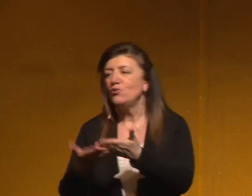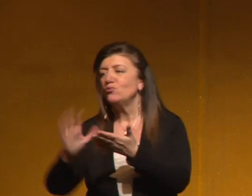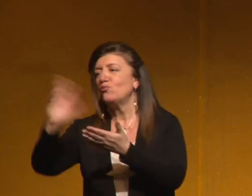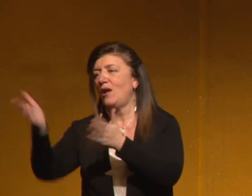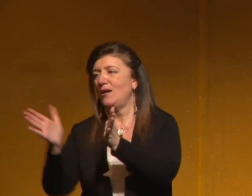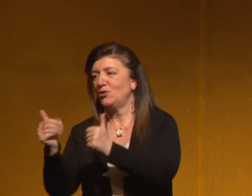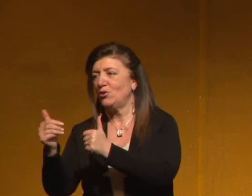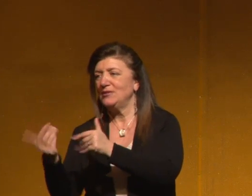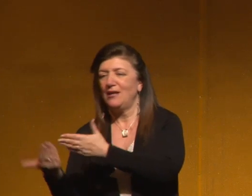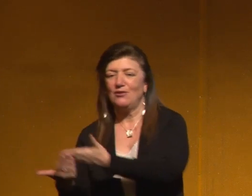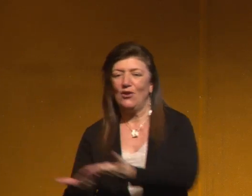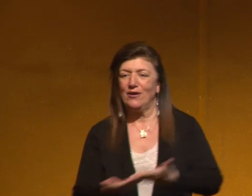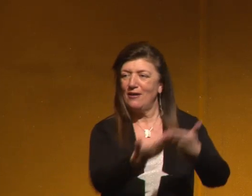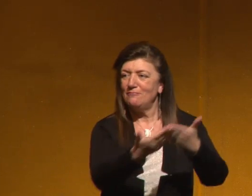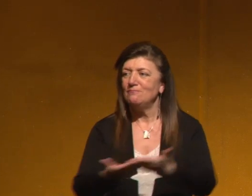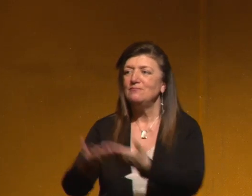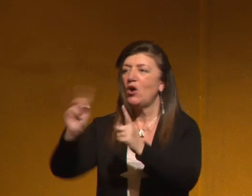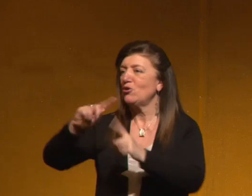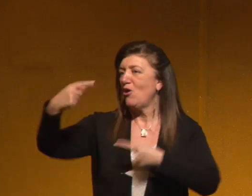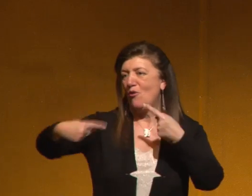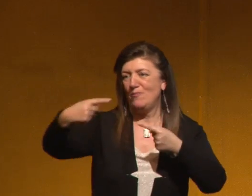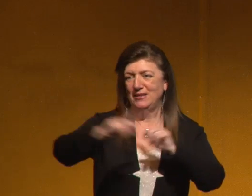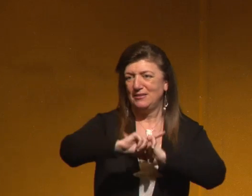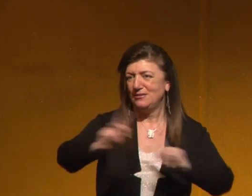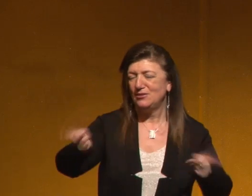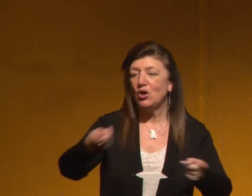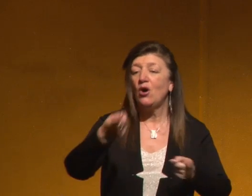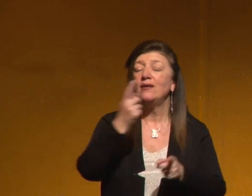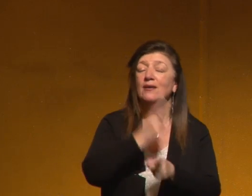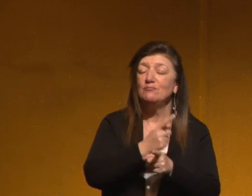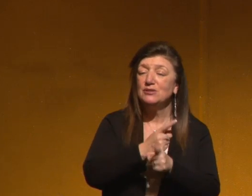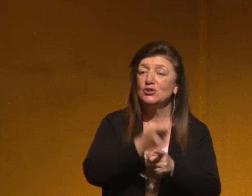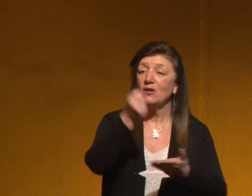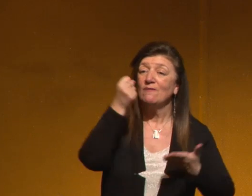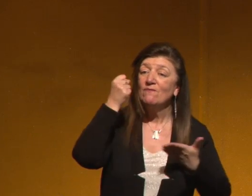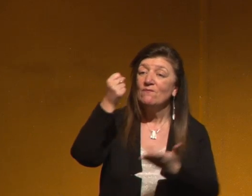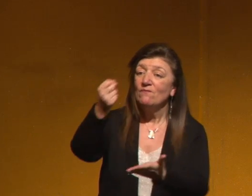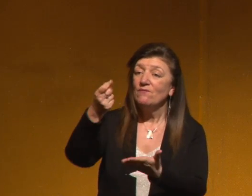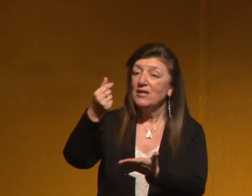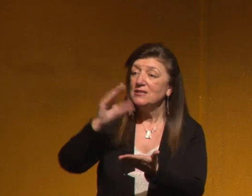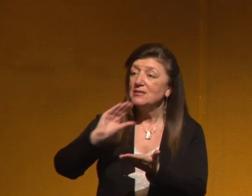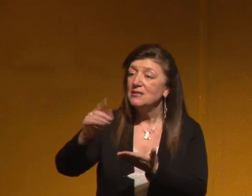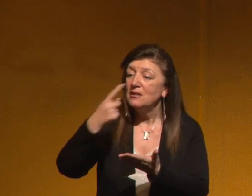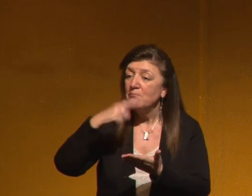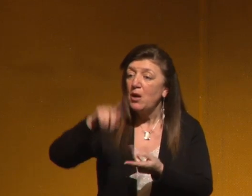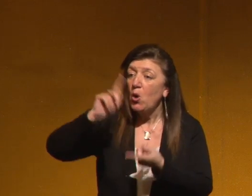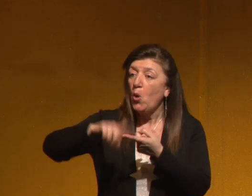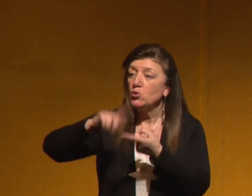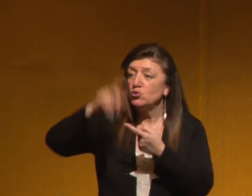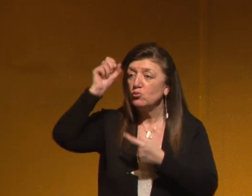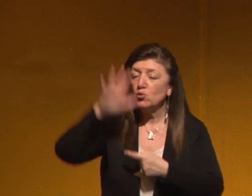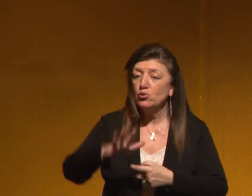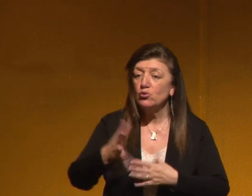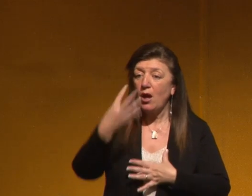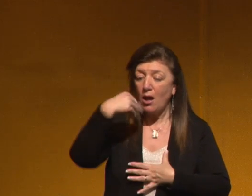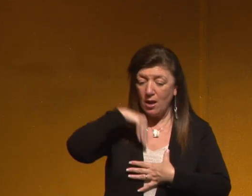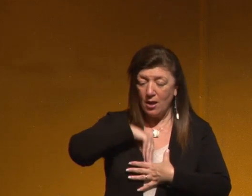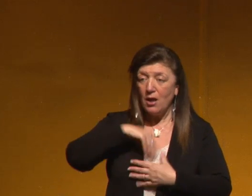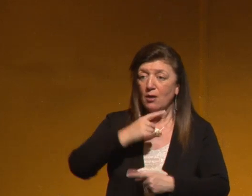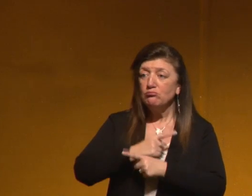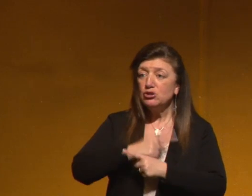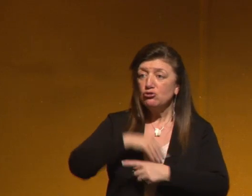è l'unico investire in consumi culturali allarga sempre perché più cresce il bisogno che hai dentro perché è una persona